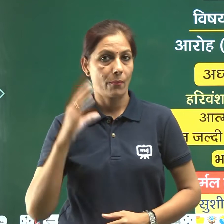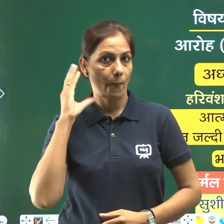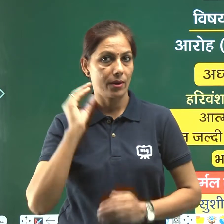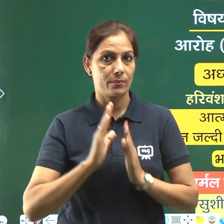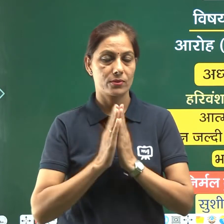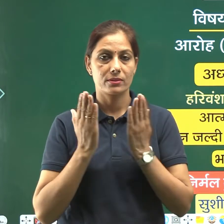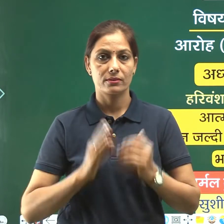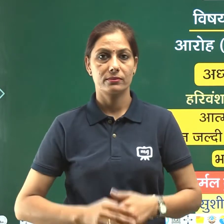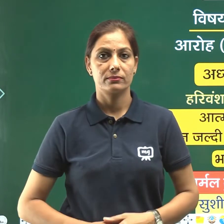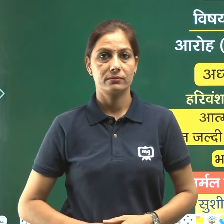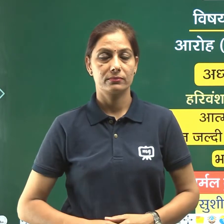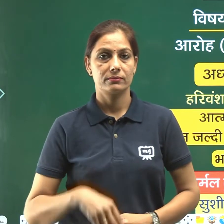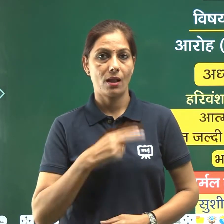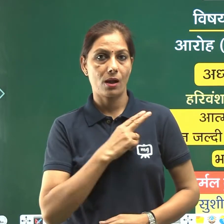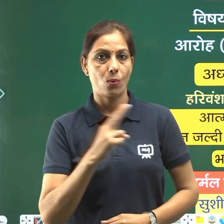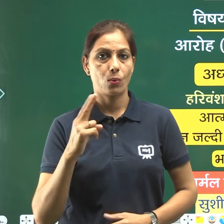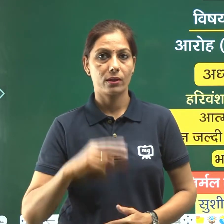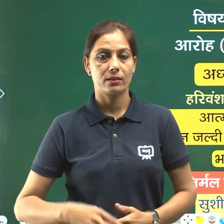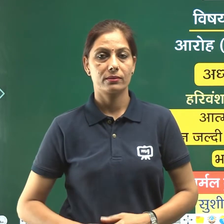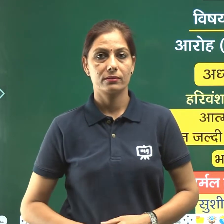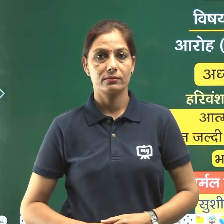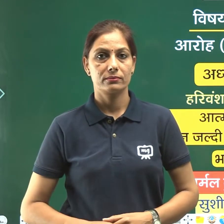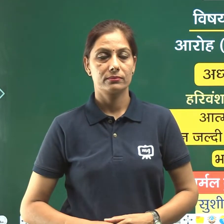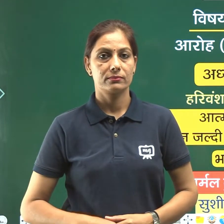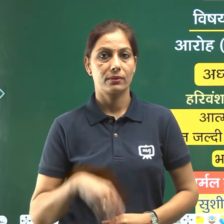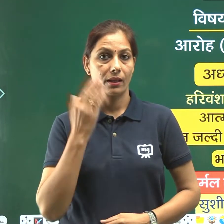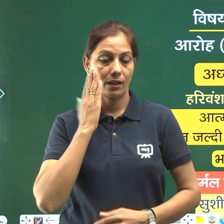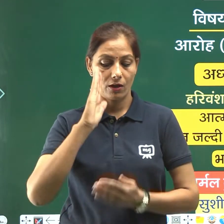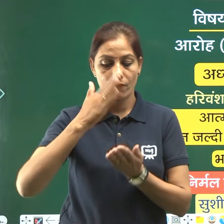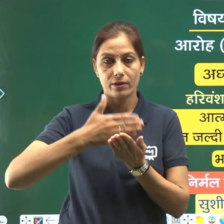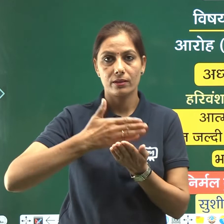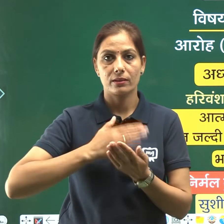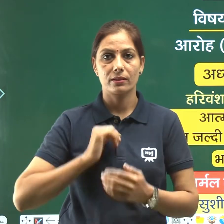पाठ्य पुस्तक आरोह के काव्यखंड के